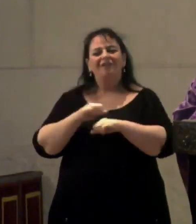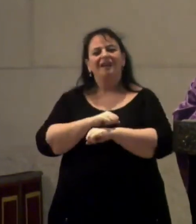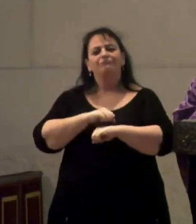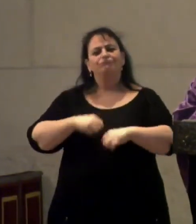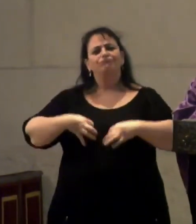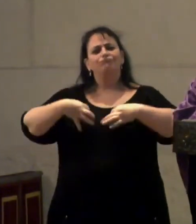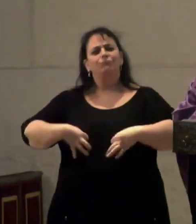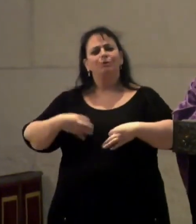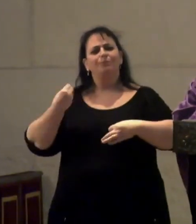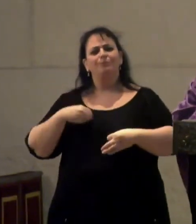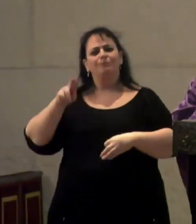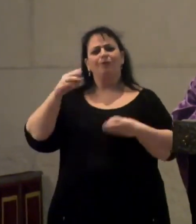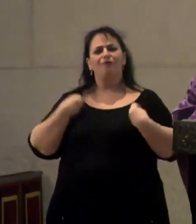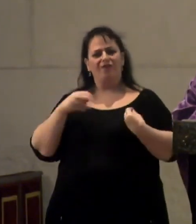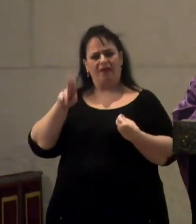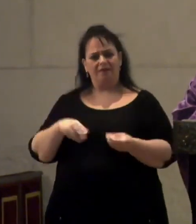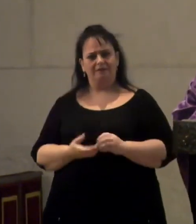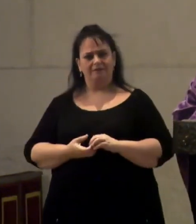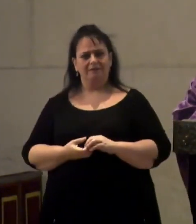vida.